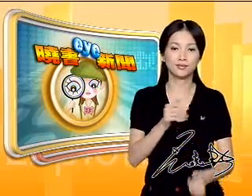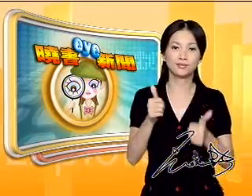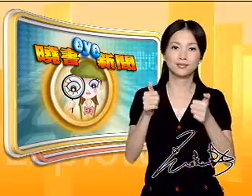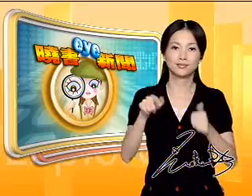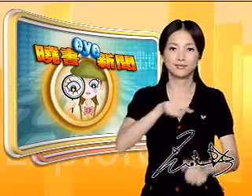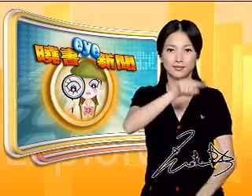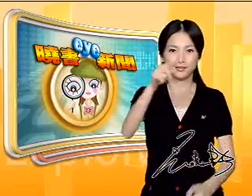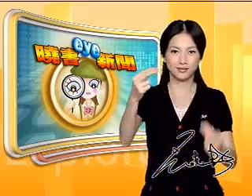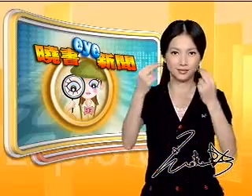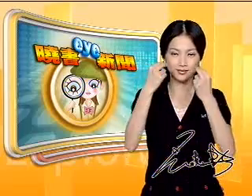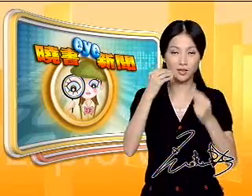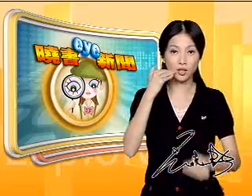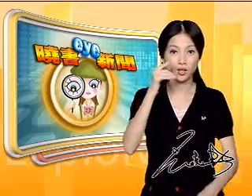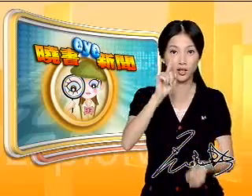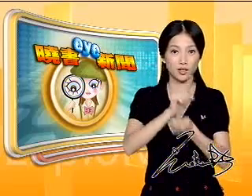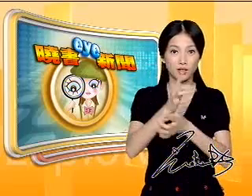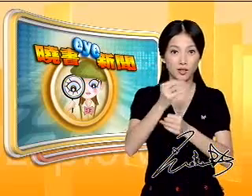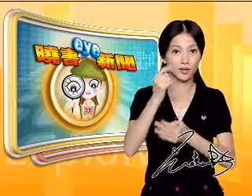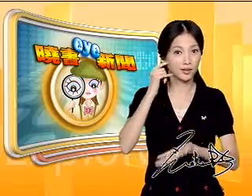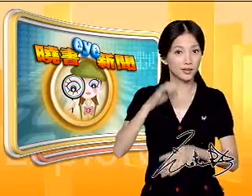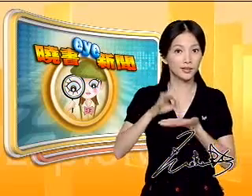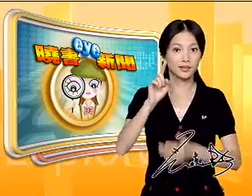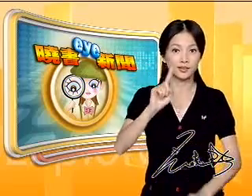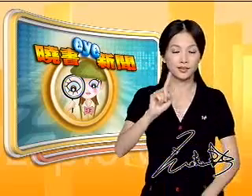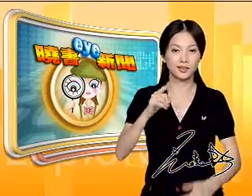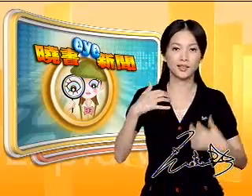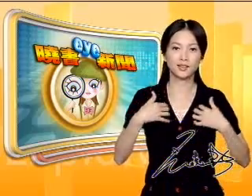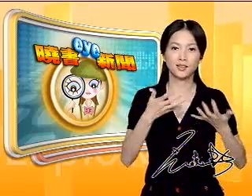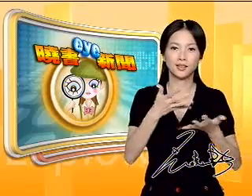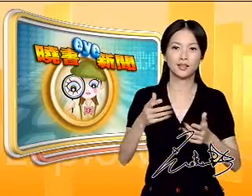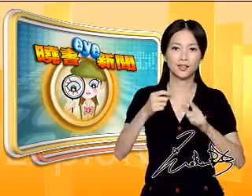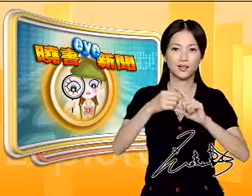的收看。如果您有任何的意见，欢迎上公视网站